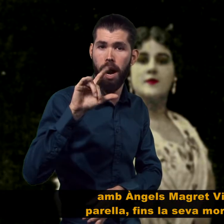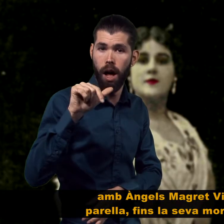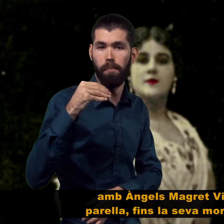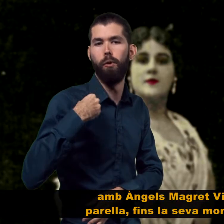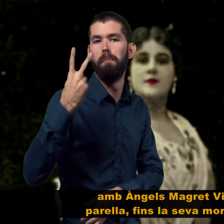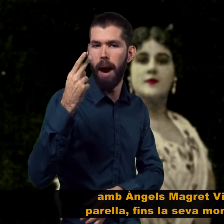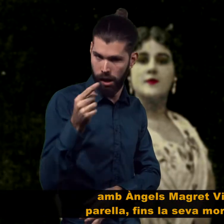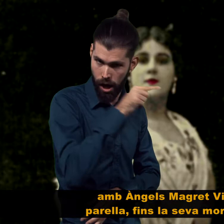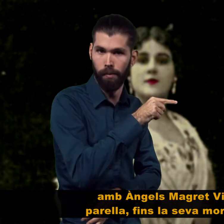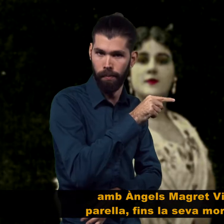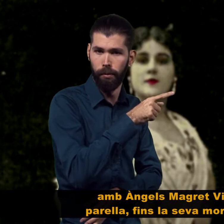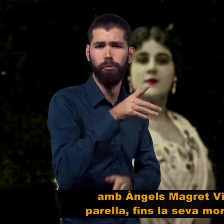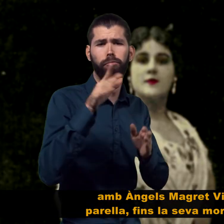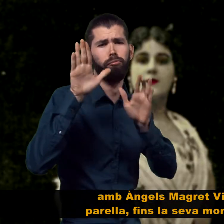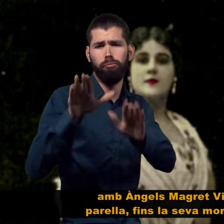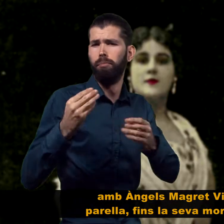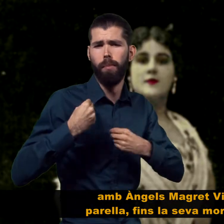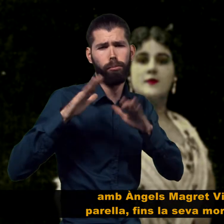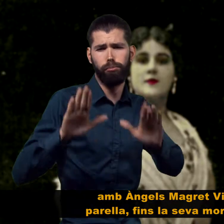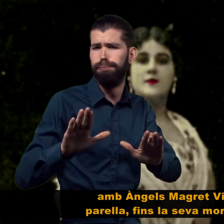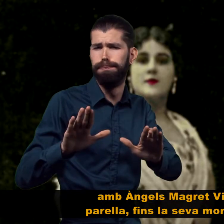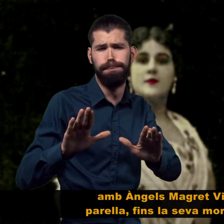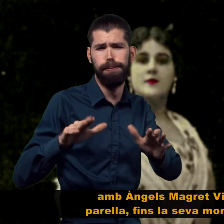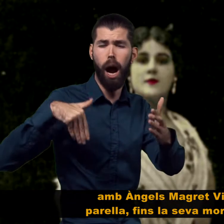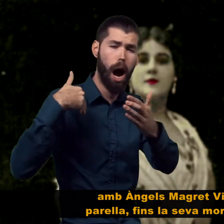seva mort l'any 1955.